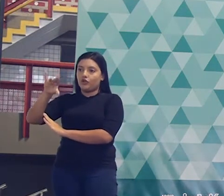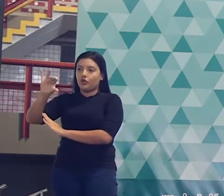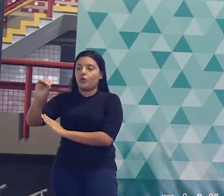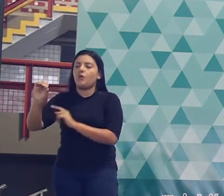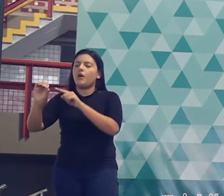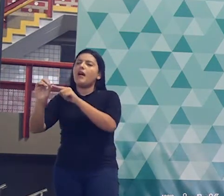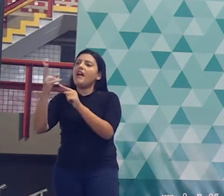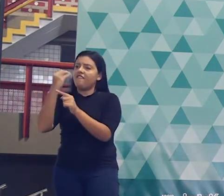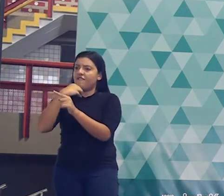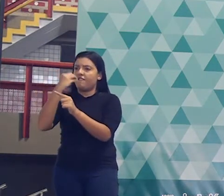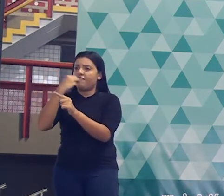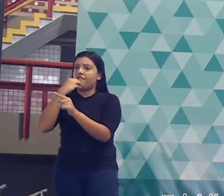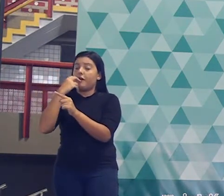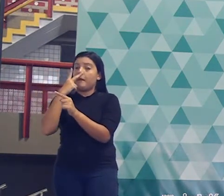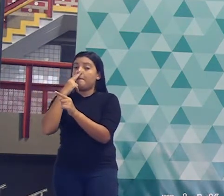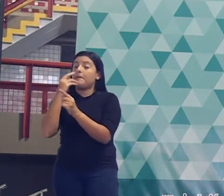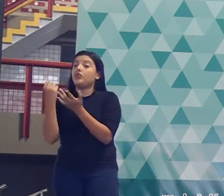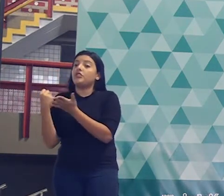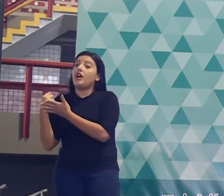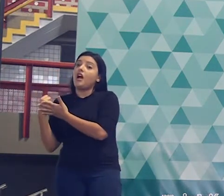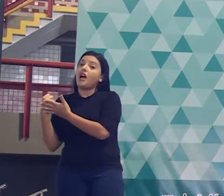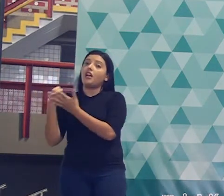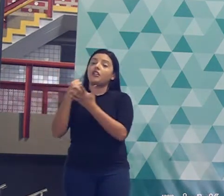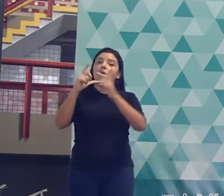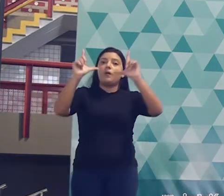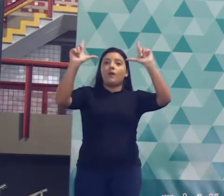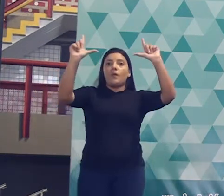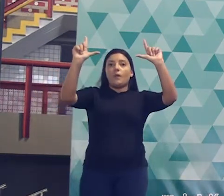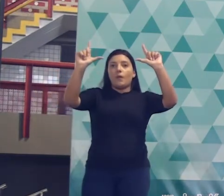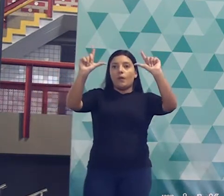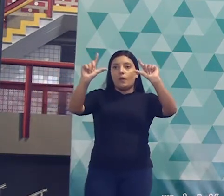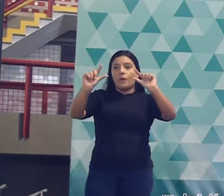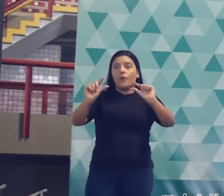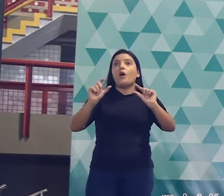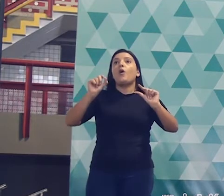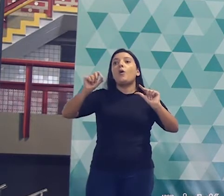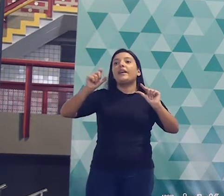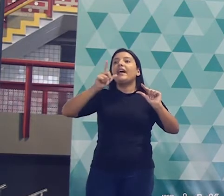ele pode contribuir para a redução do pH da água da chuva.